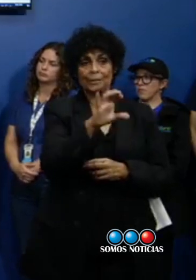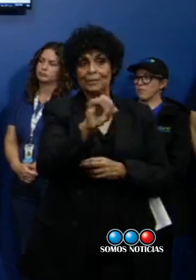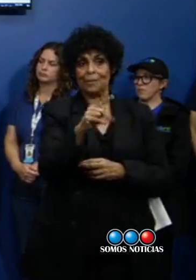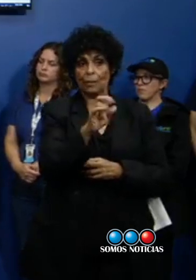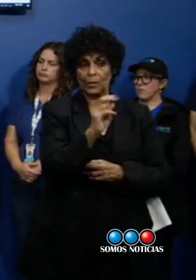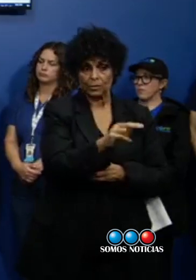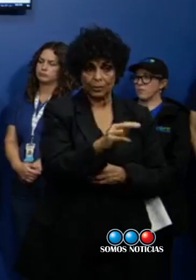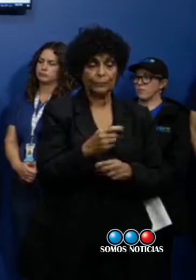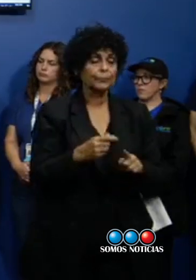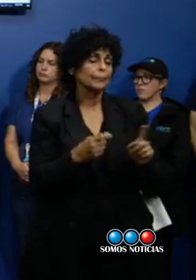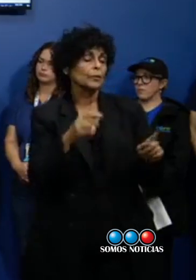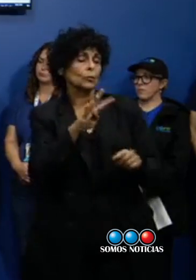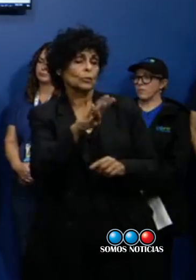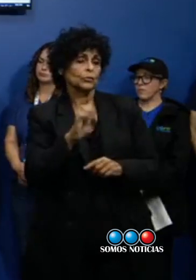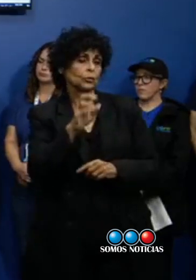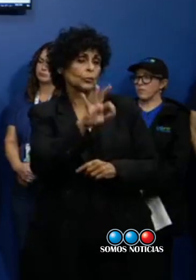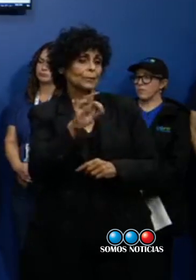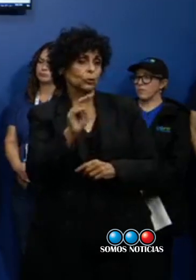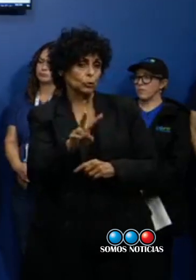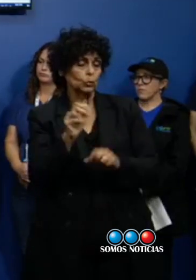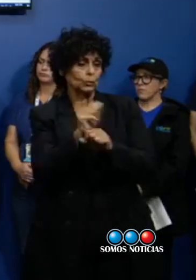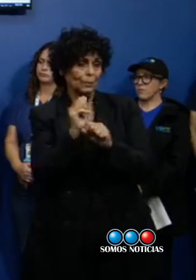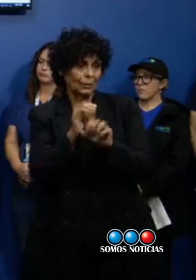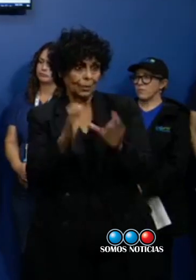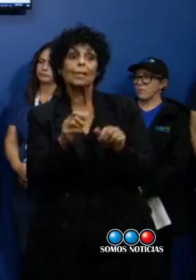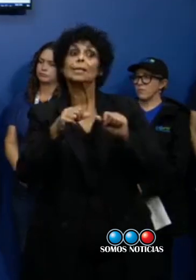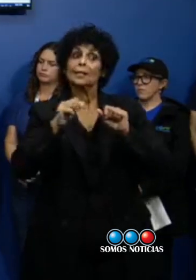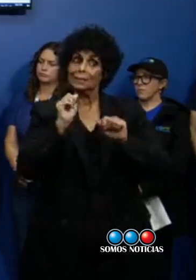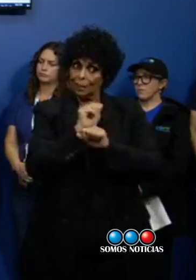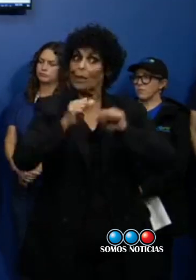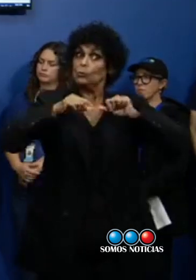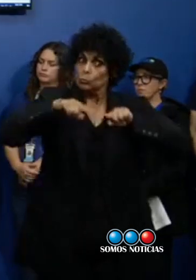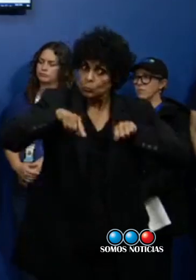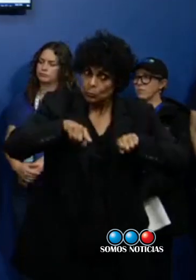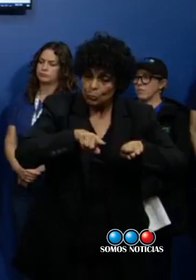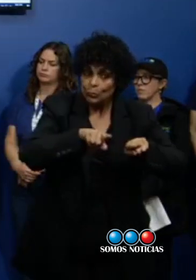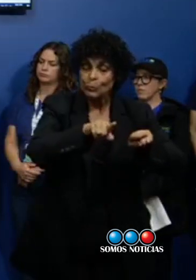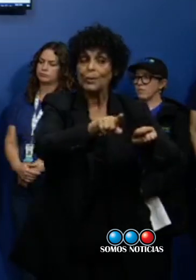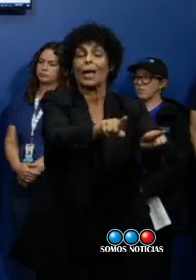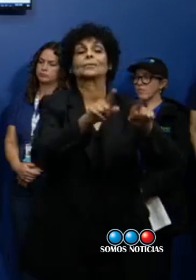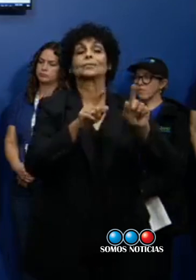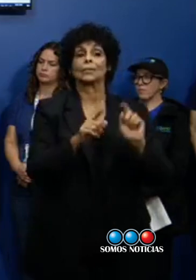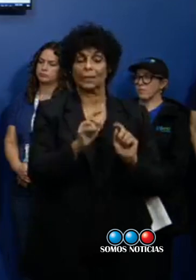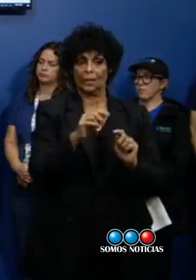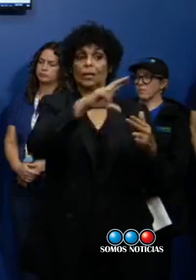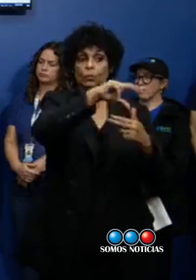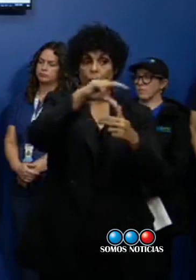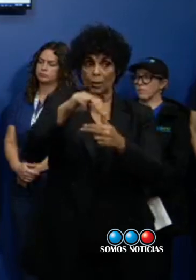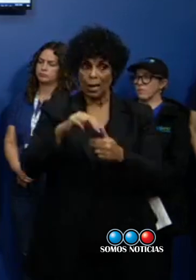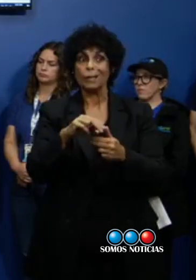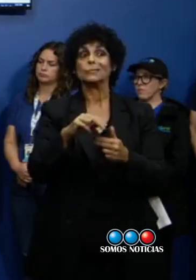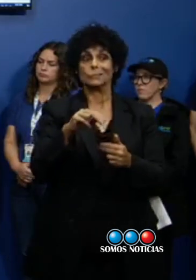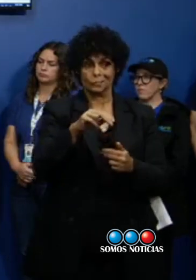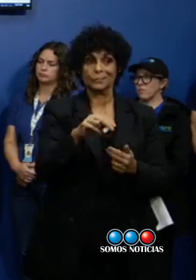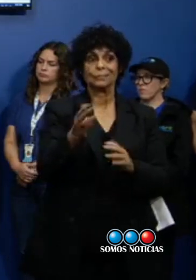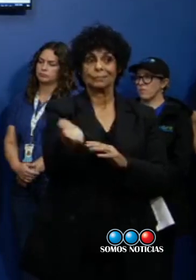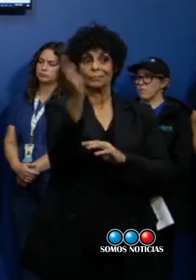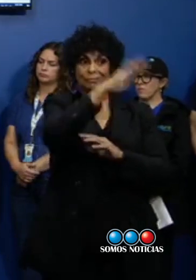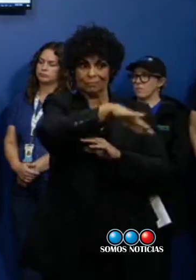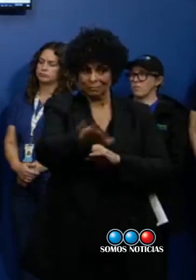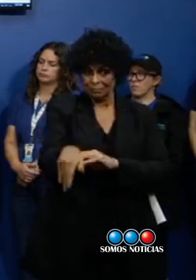492 empleados trabajaron durante el huracán las 24 horas del día